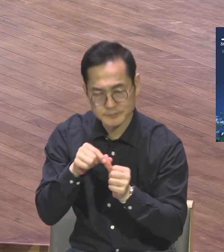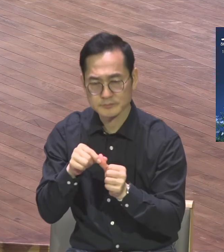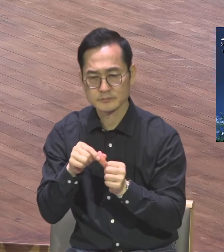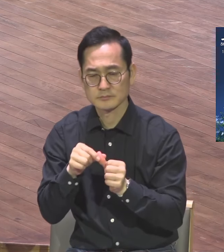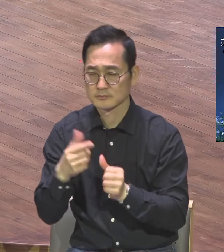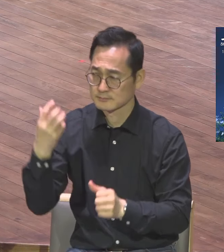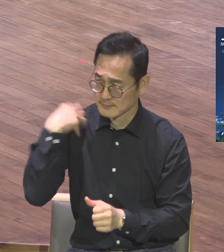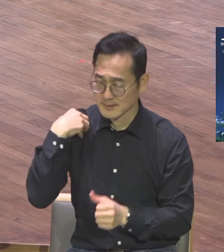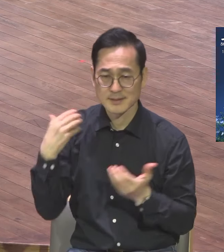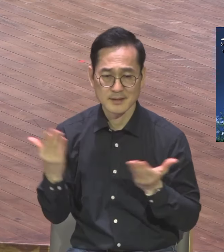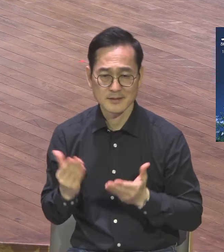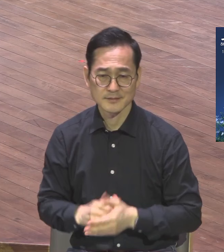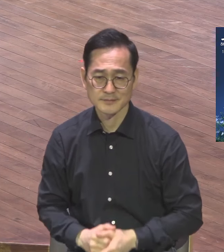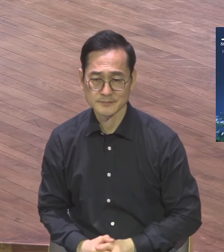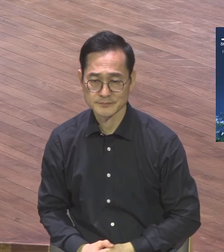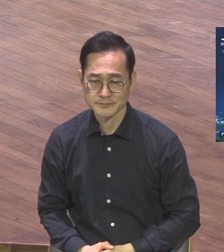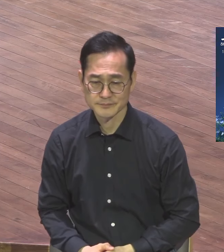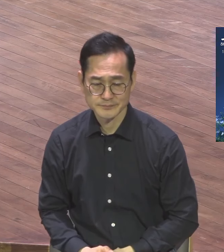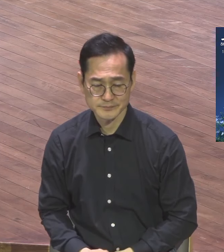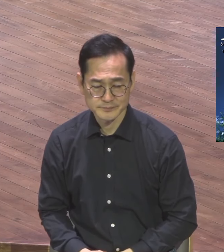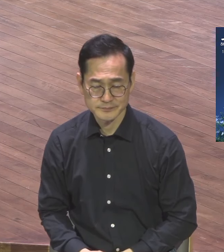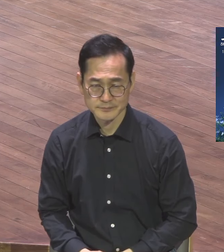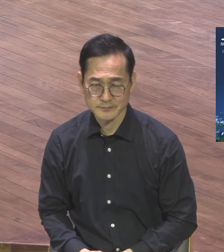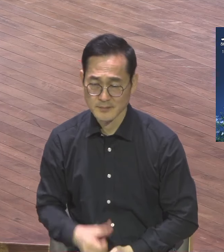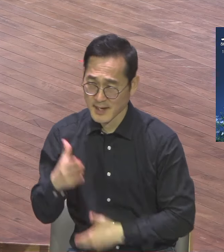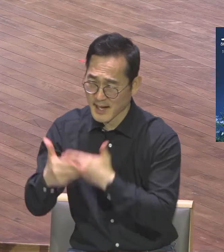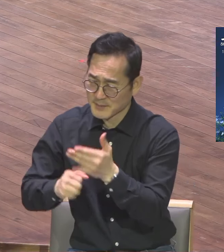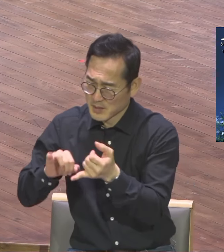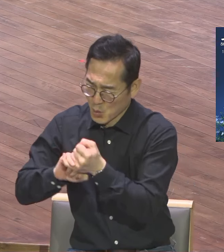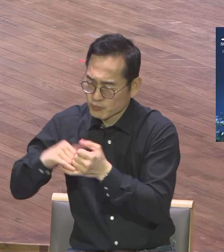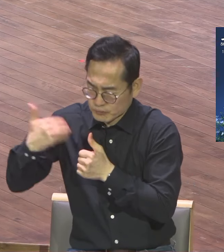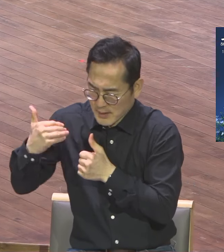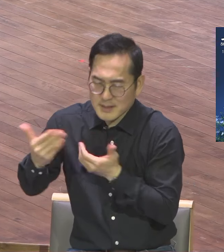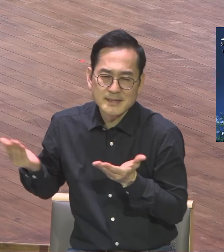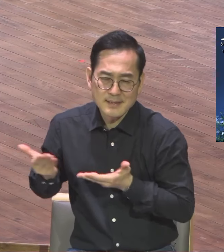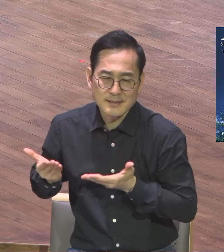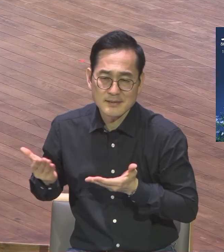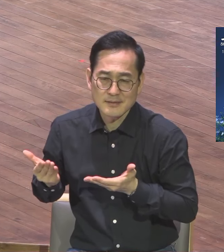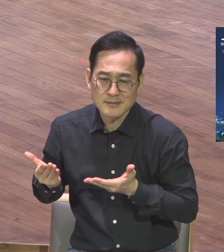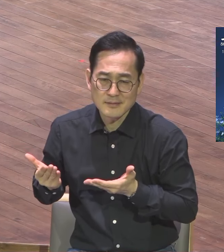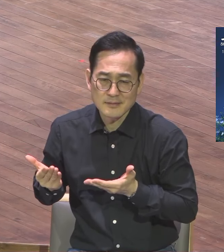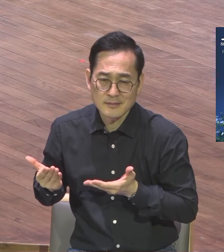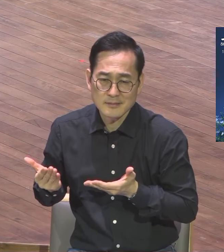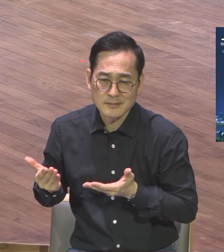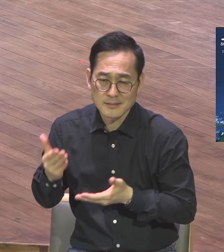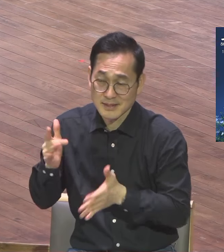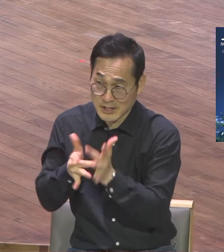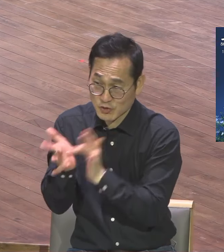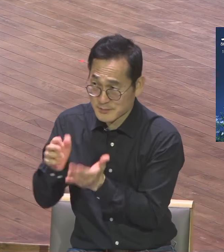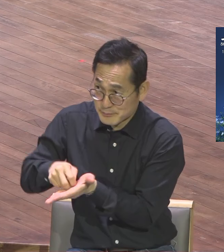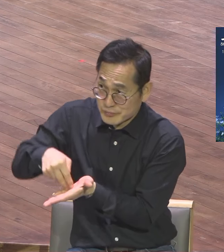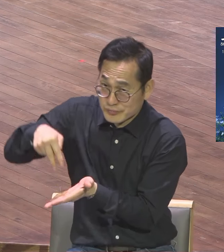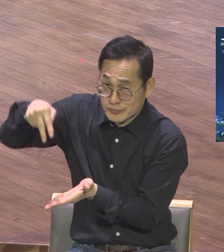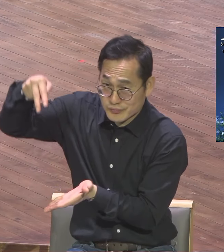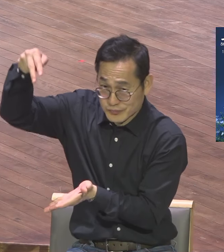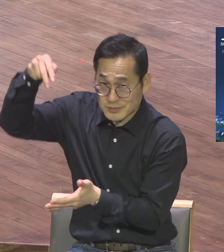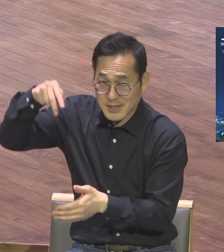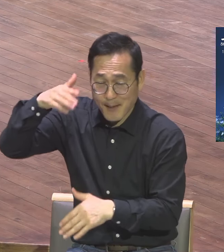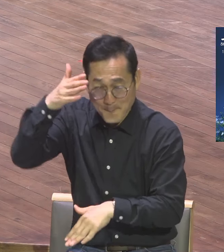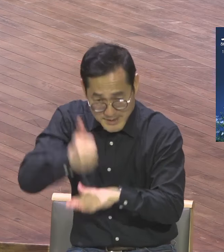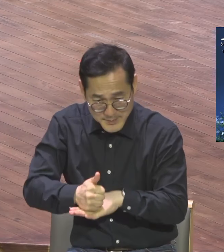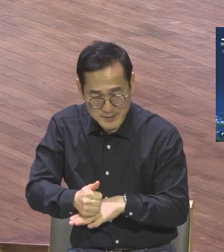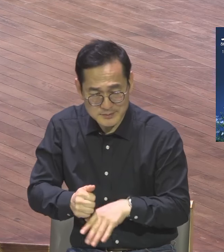주어진 유일성, 절대성, 필연성의 미션이에요. 그래서 예수님께서 이 땅의 사역을 마무리하시고 부활성천하시면서